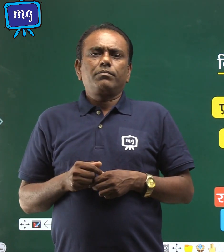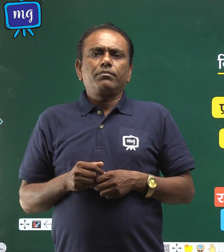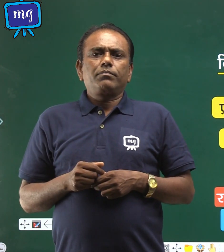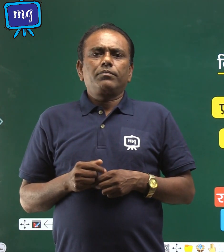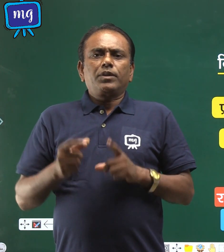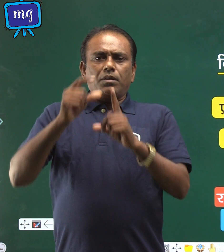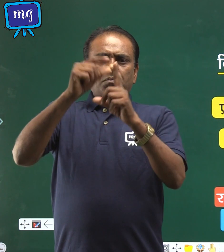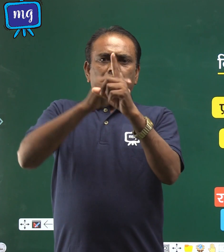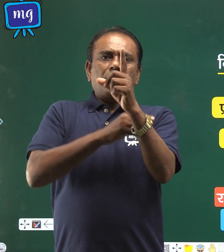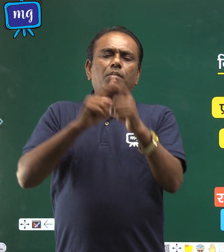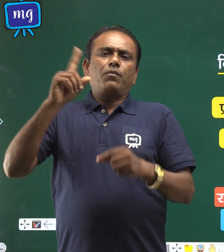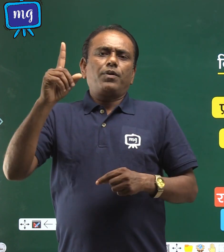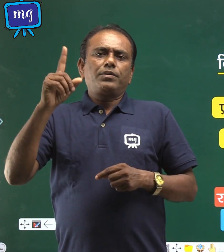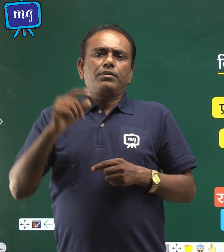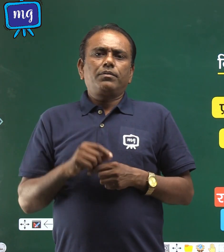भाग फर्स्ट